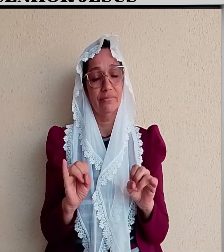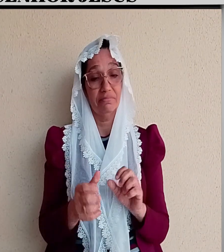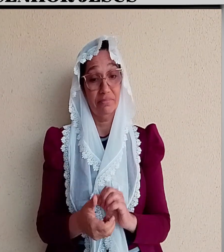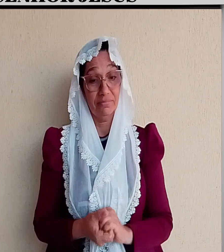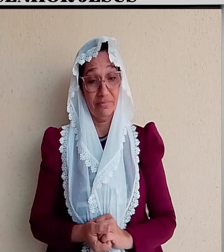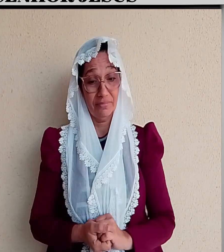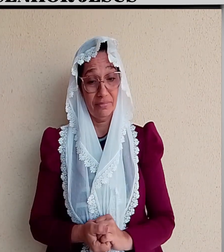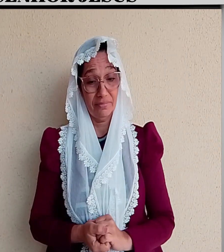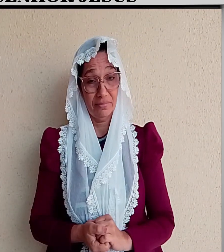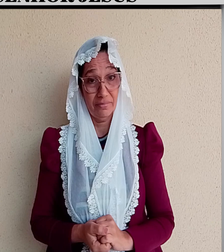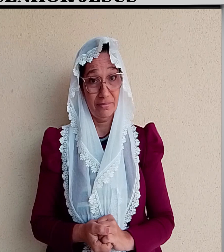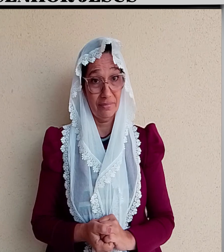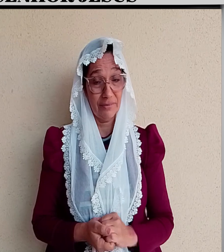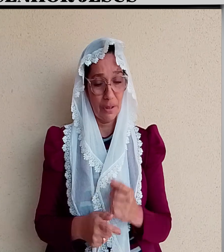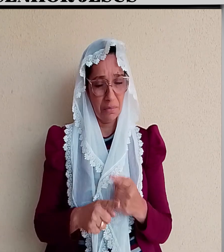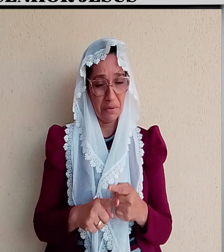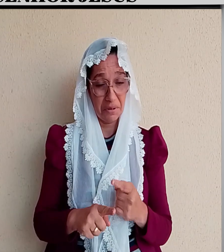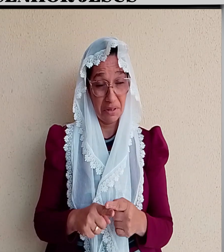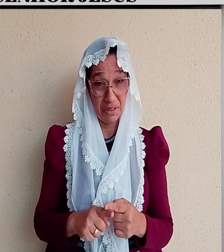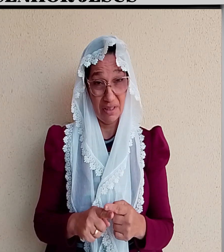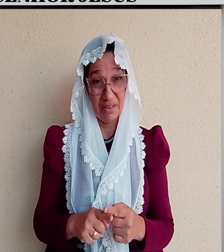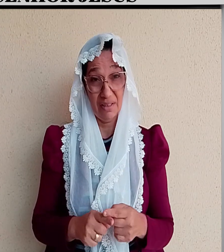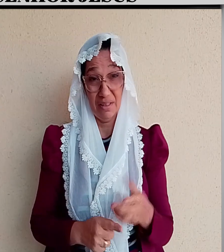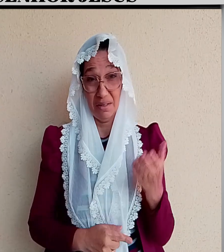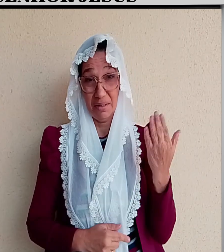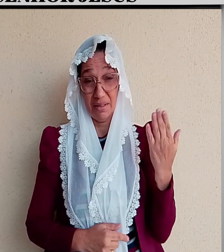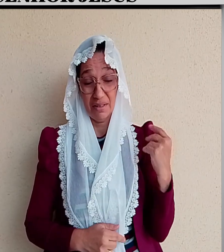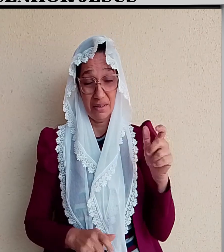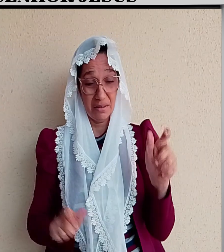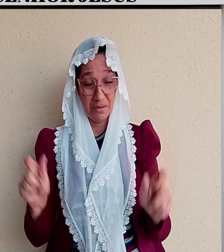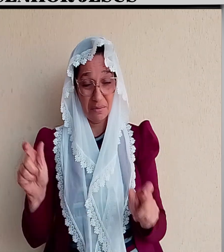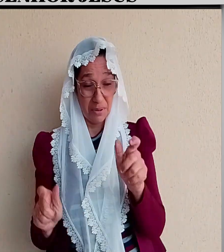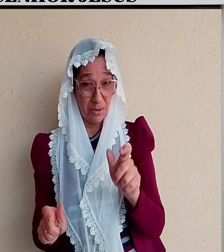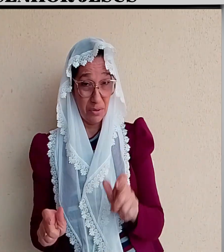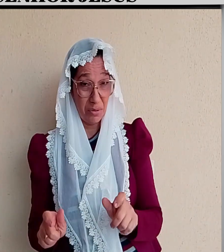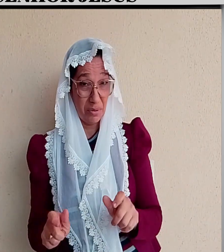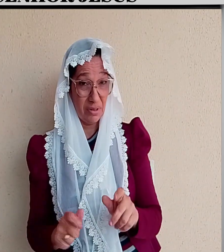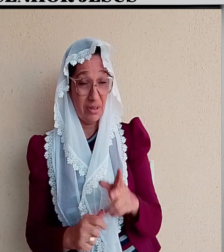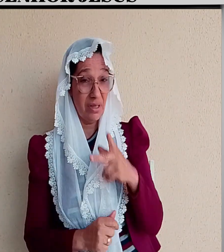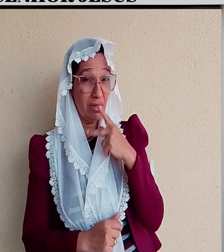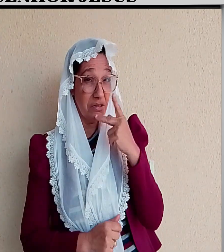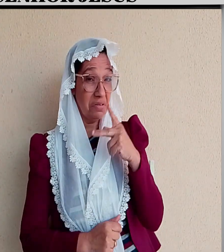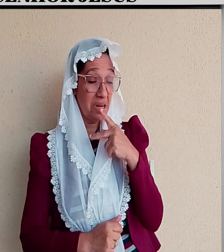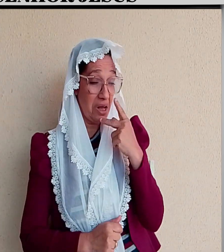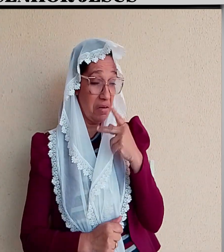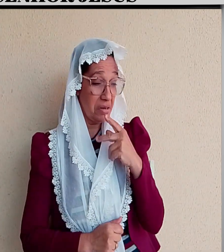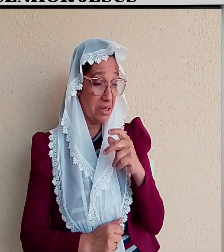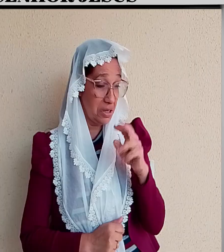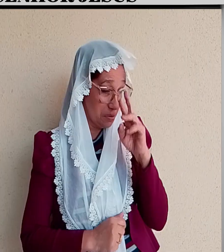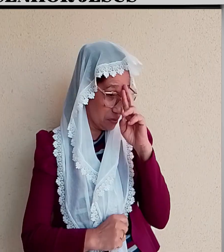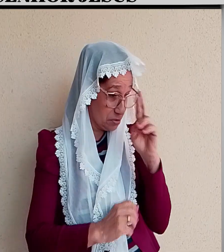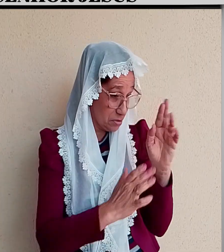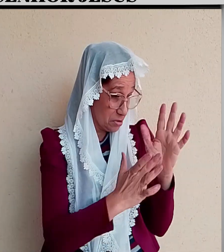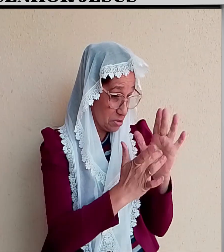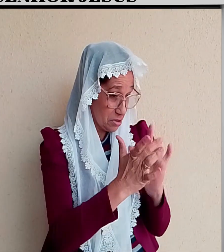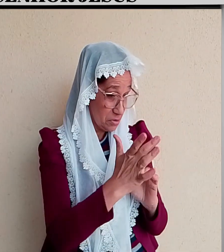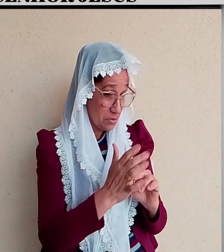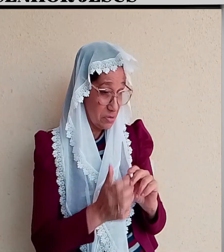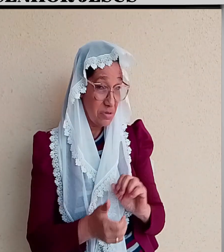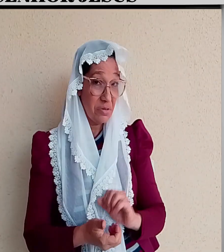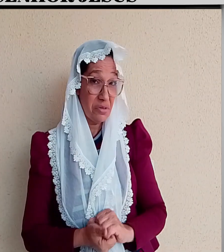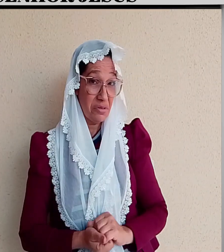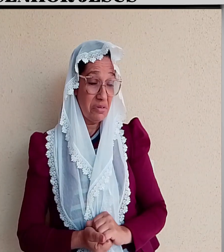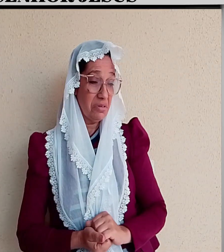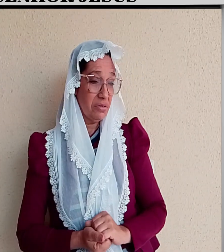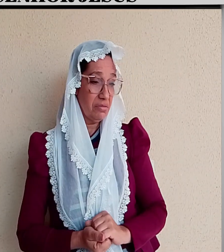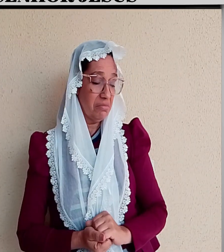nós. Glória a Deus na altura. Irmãos, foi feita a promessa recentemente que os ministros pregariam coisas que quando ele chegar